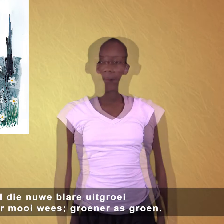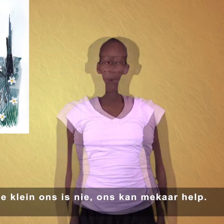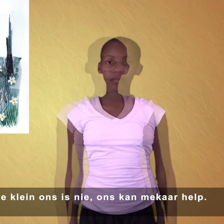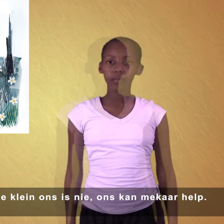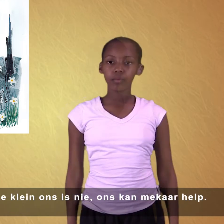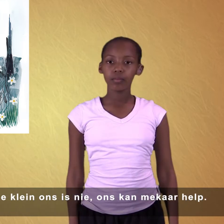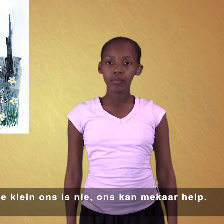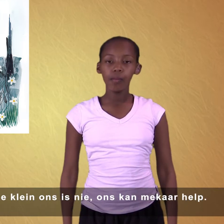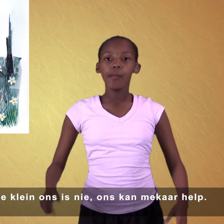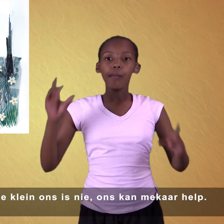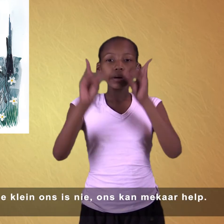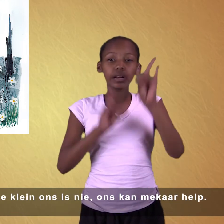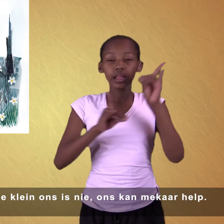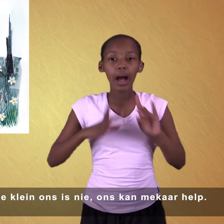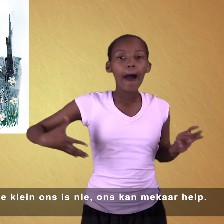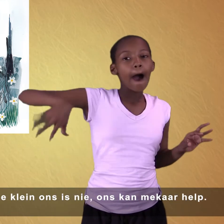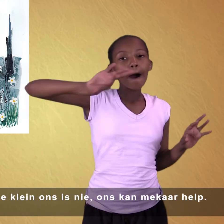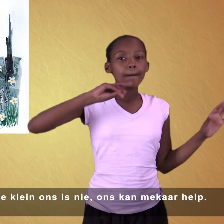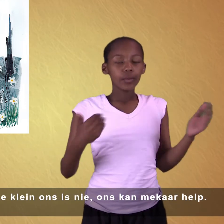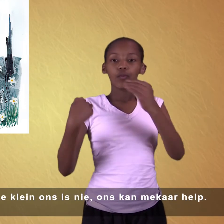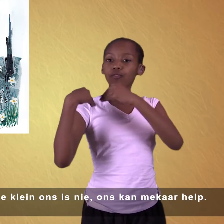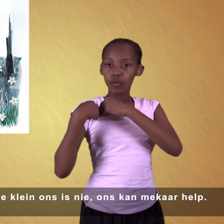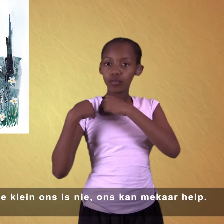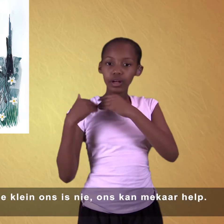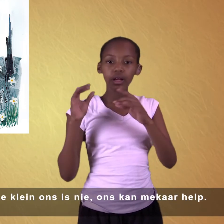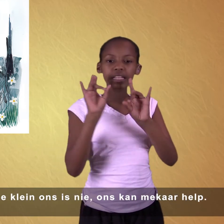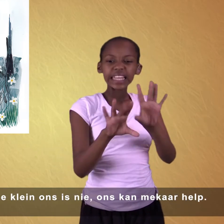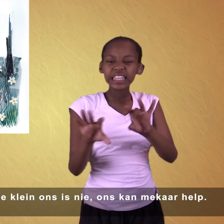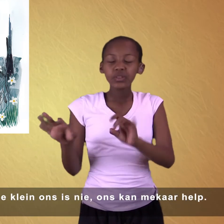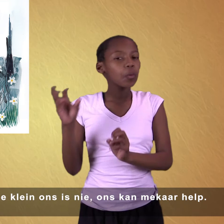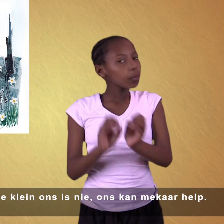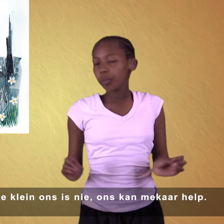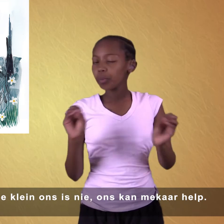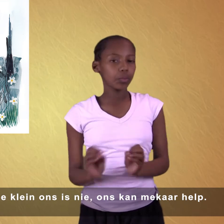Maak nie saak hoe groot of hoe klein ons is nie, ons kan mekaar help.